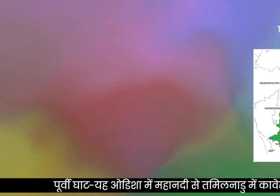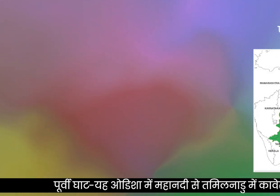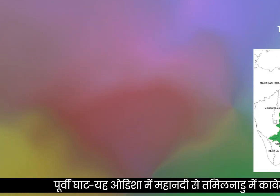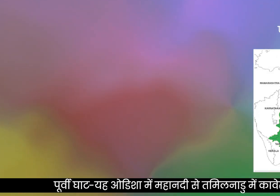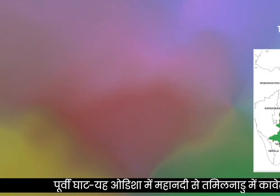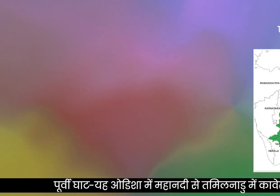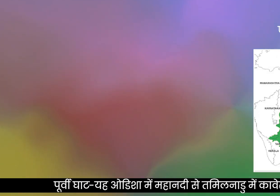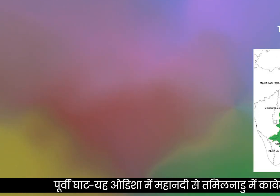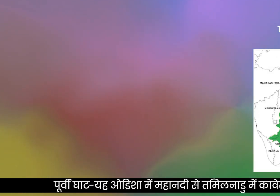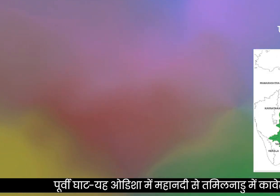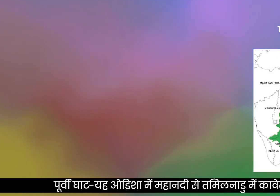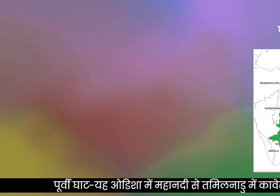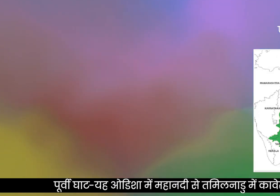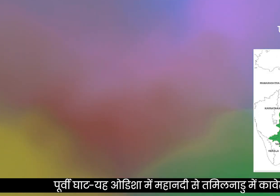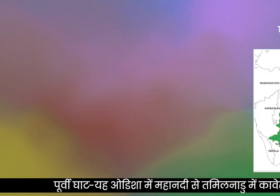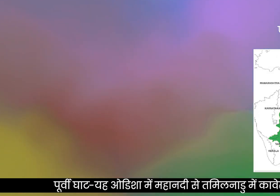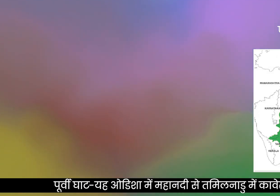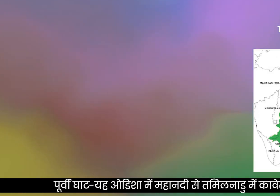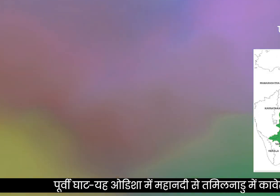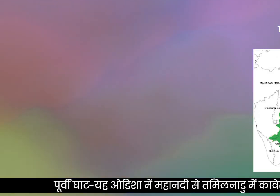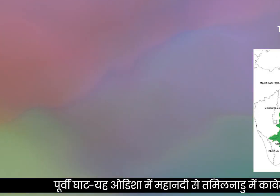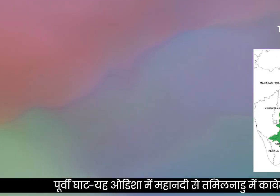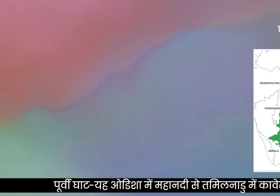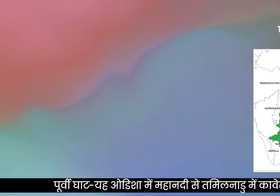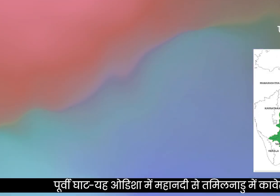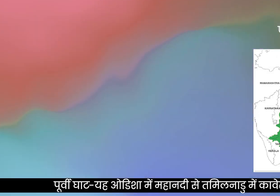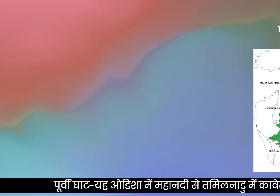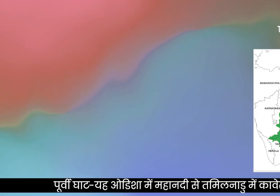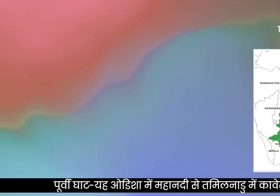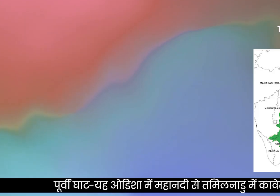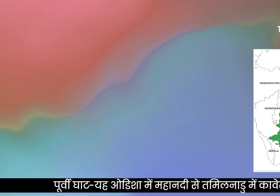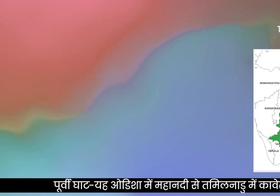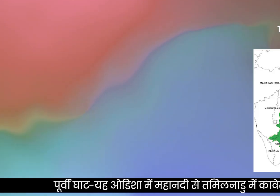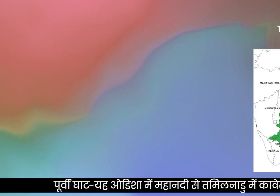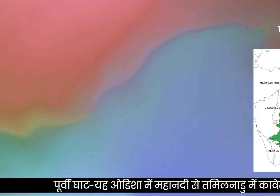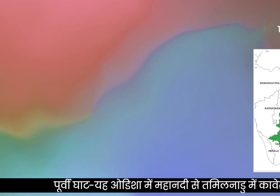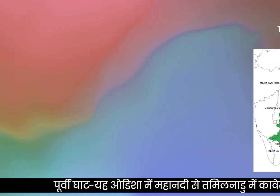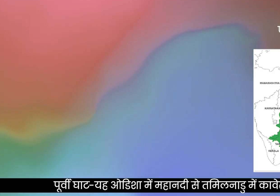पूर्वी घाट यह ओडिशा में महानदी से तमिलनाडु में कावेरी डेल्टा तक फैला